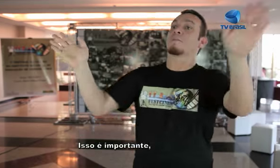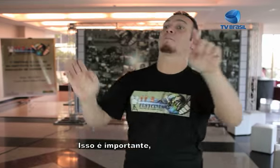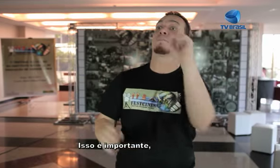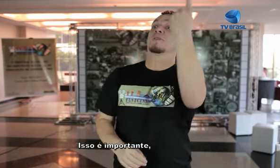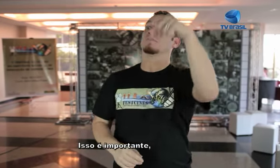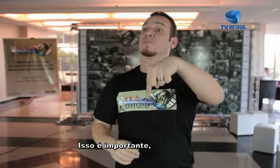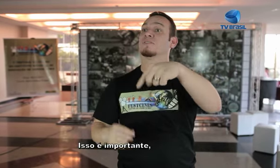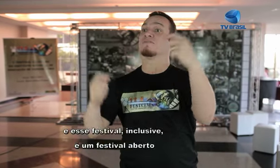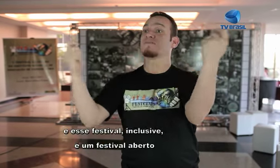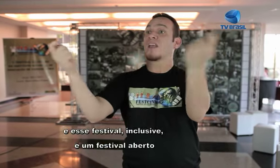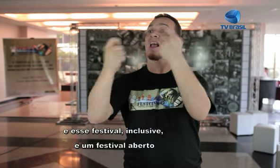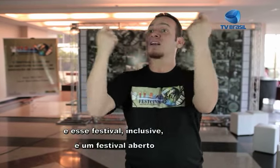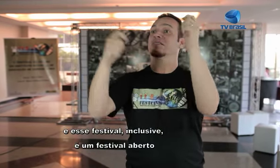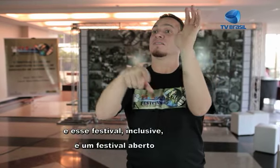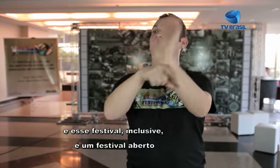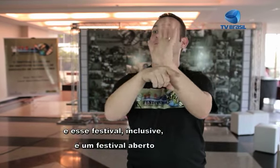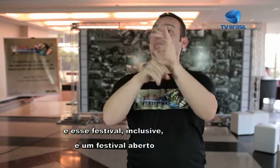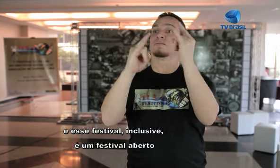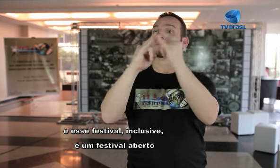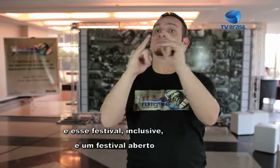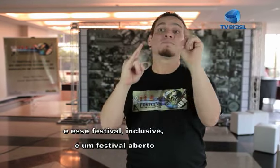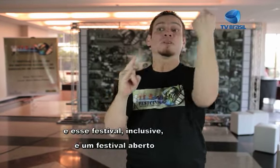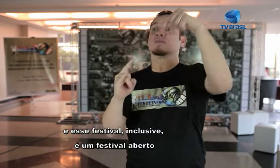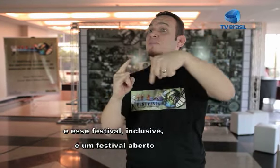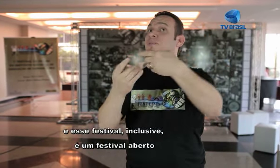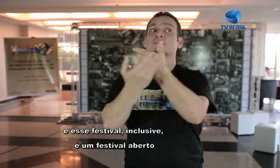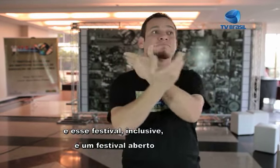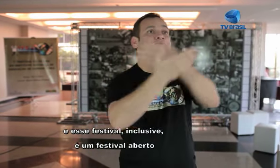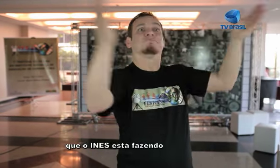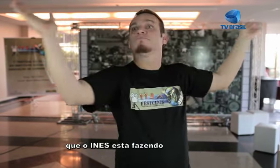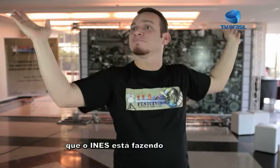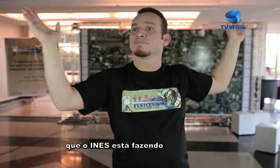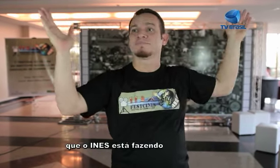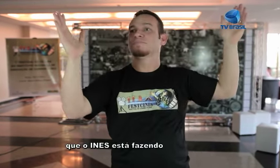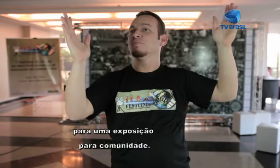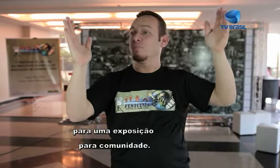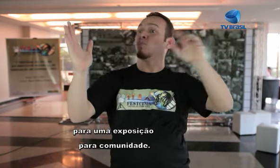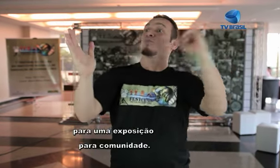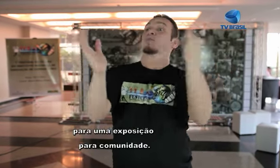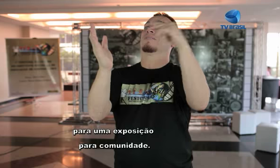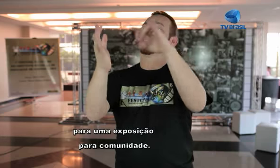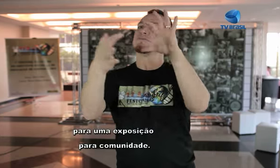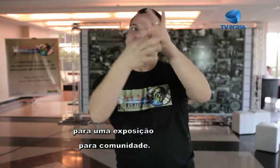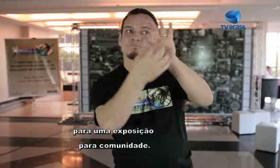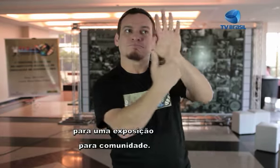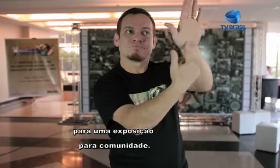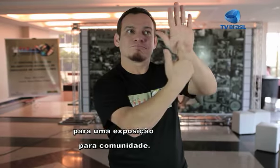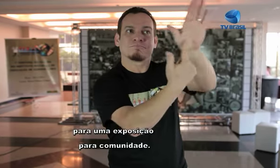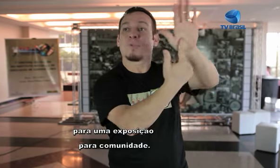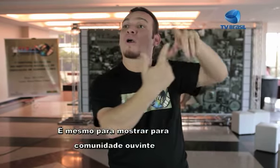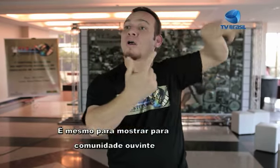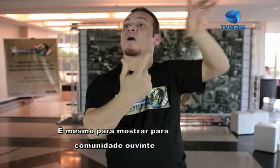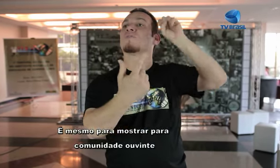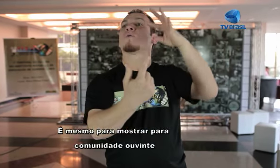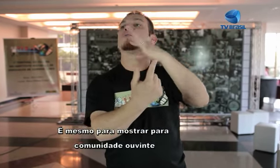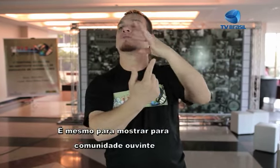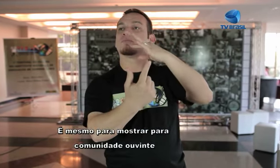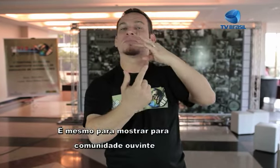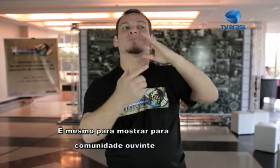isso é importante. E esse festival, inclusive, é um festival aberto, em que o INES está fazendo por uma exposição para a comunidade, mesmo para mostrar à